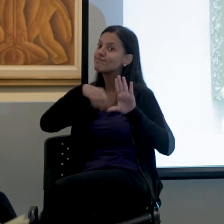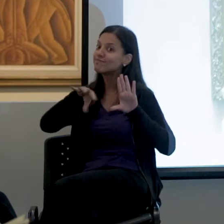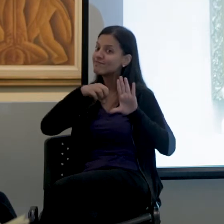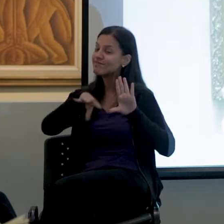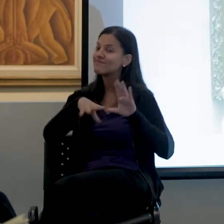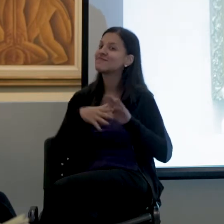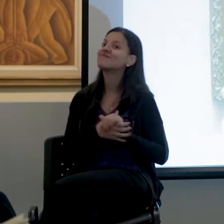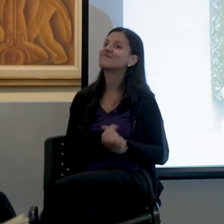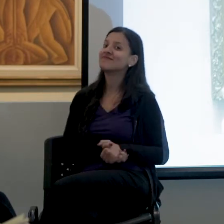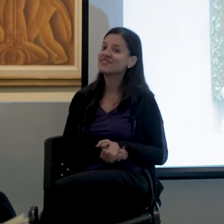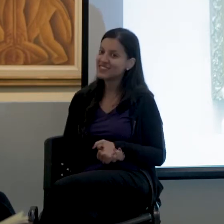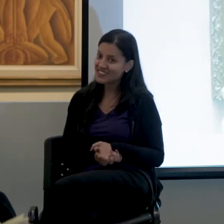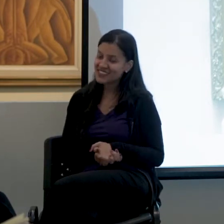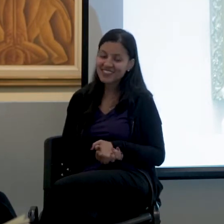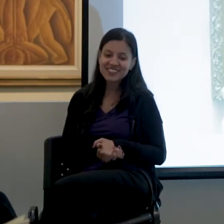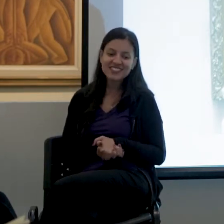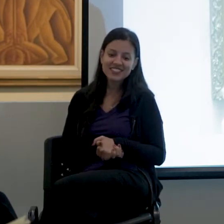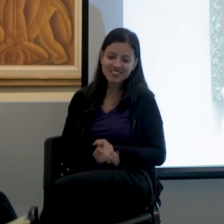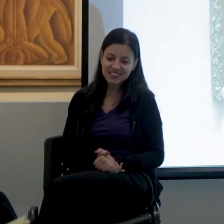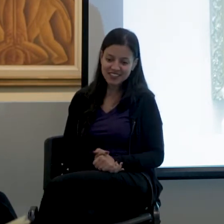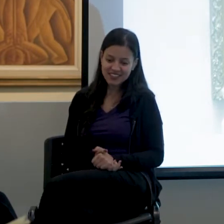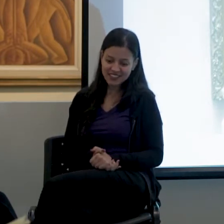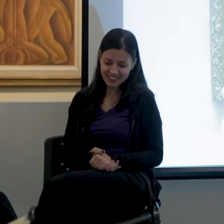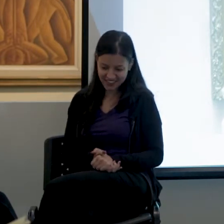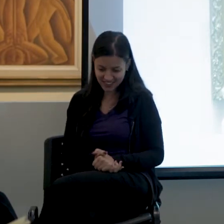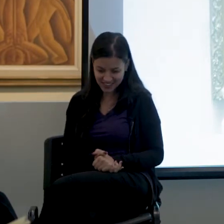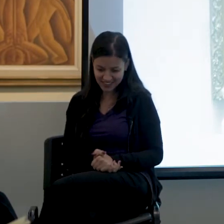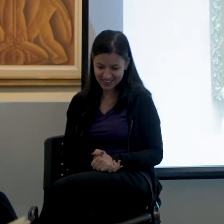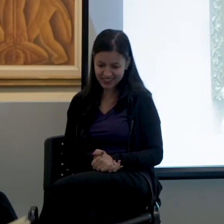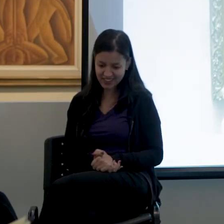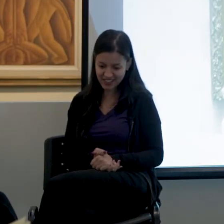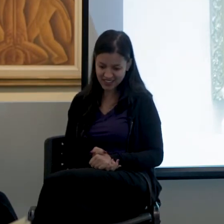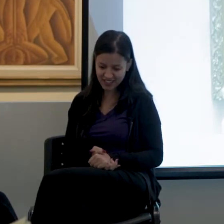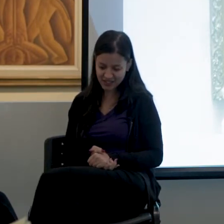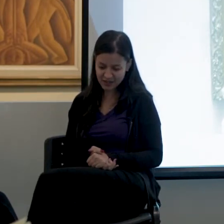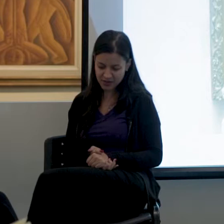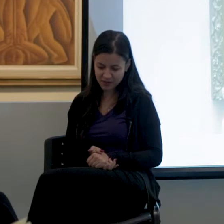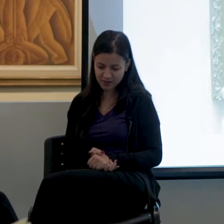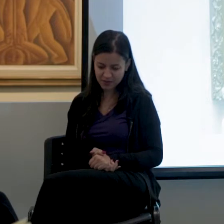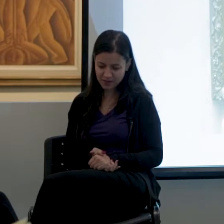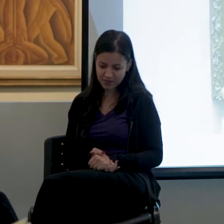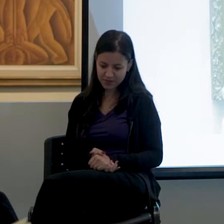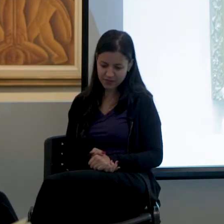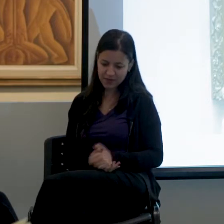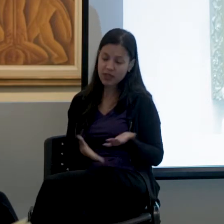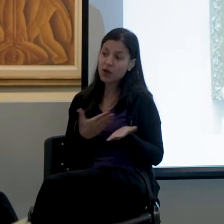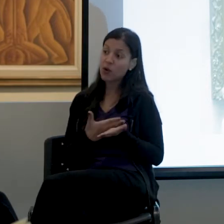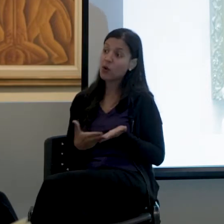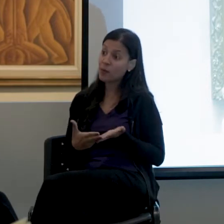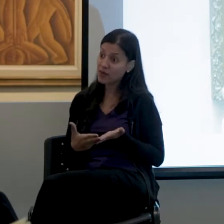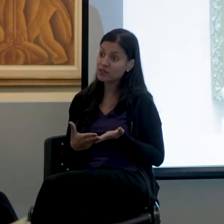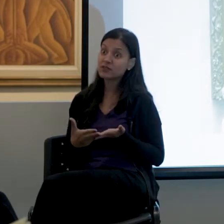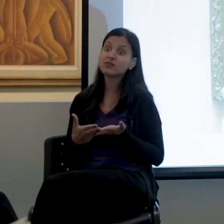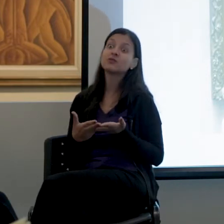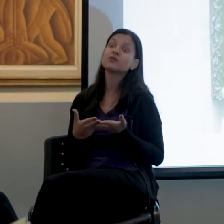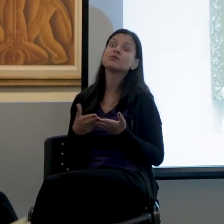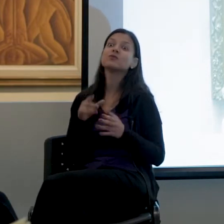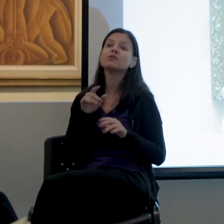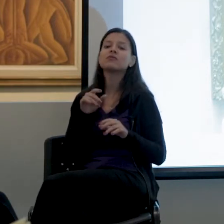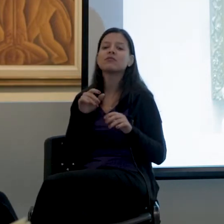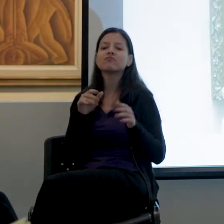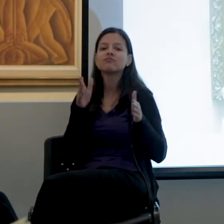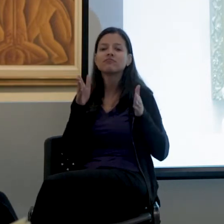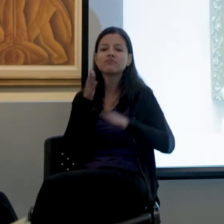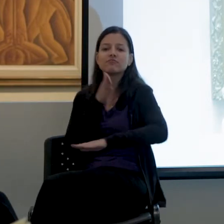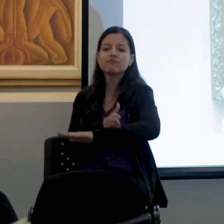sua trajetória do início da catástrofe do que o modernismo tinha de mais fascinante. Né? Estou falando aqui, eu não paro,